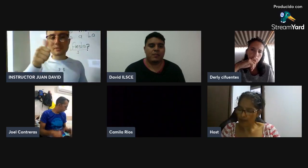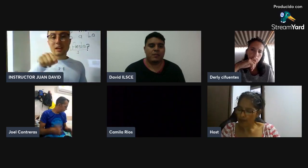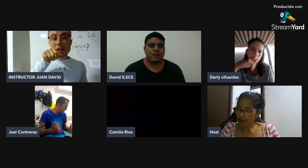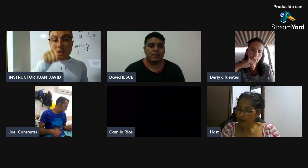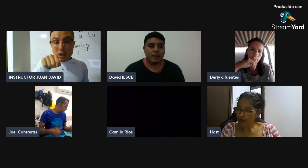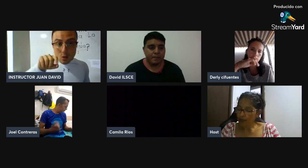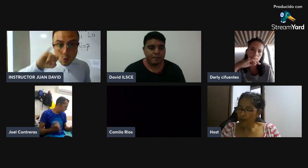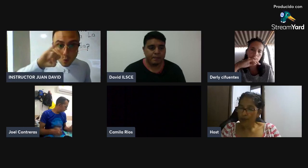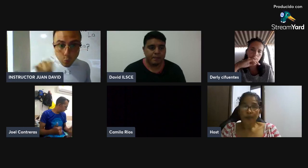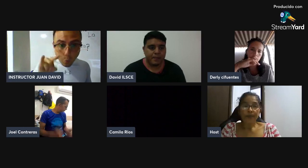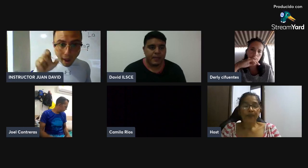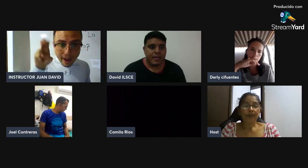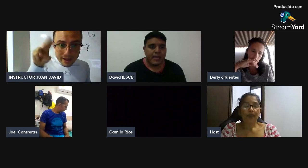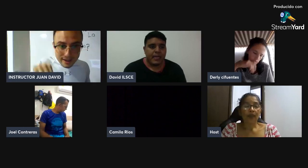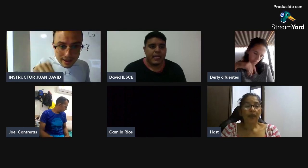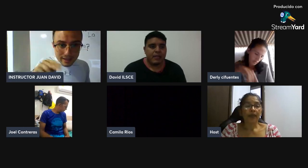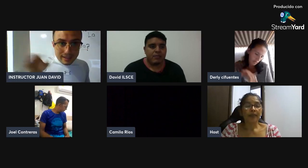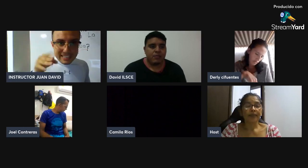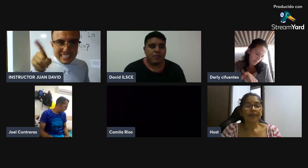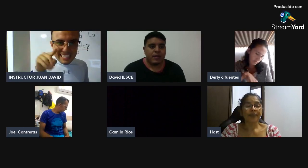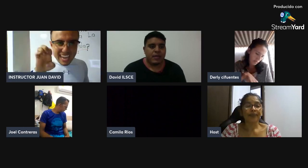bien y listo